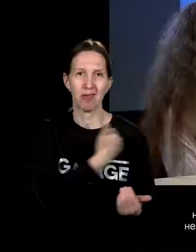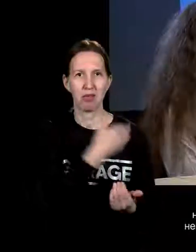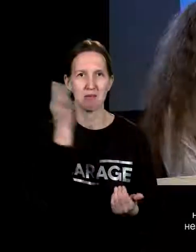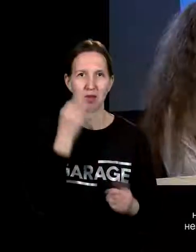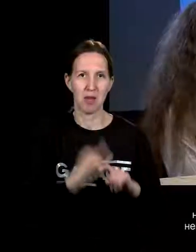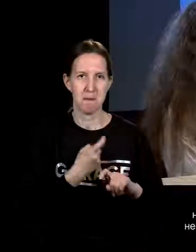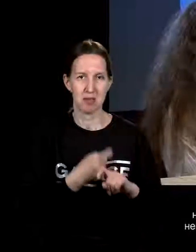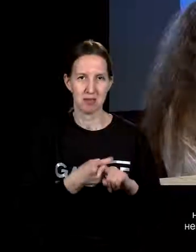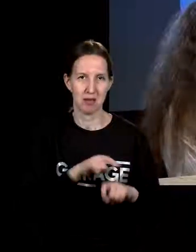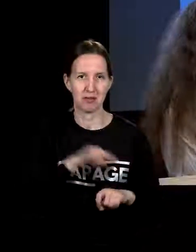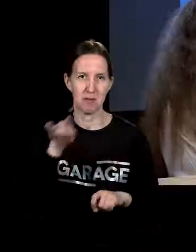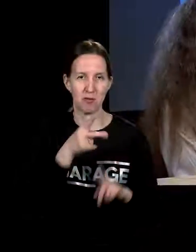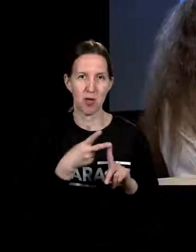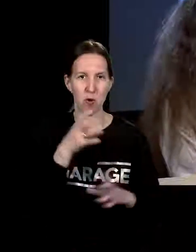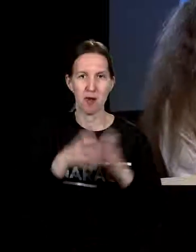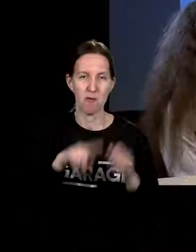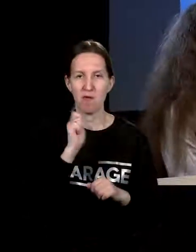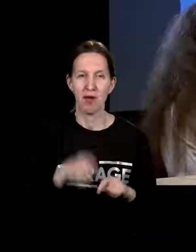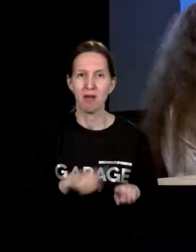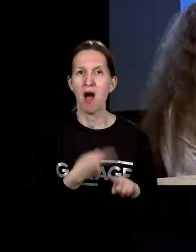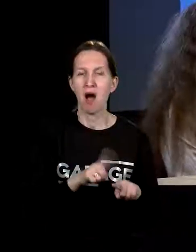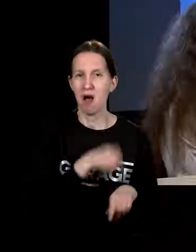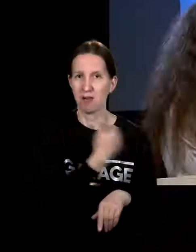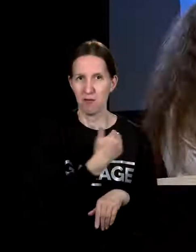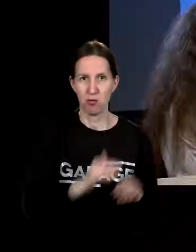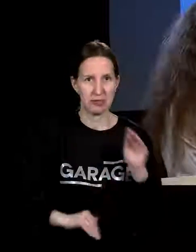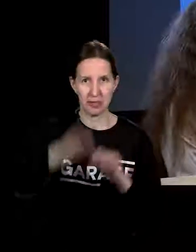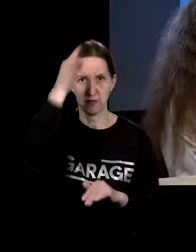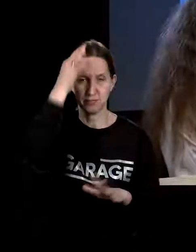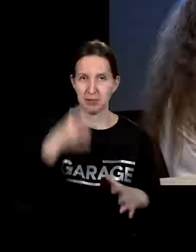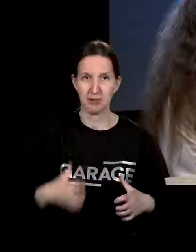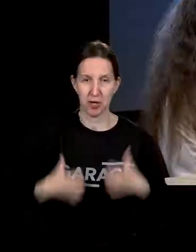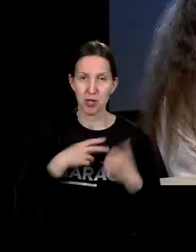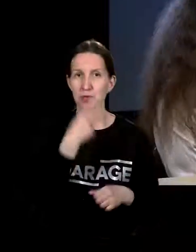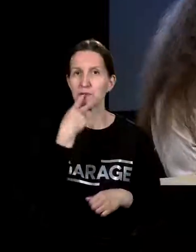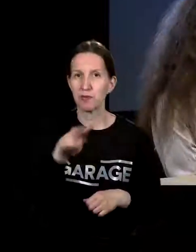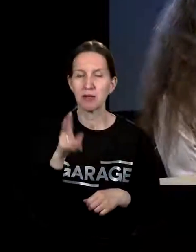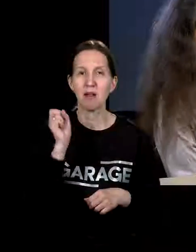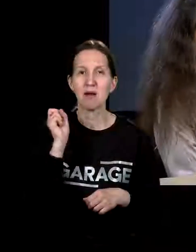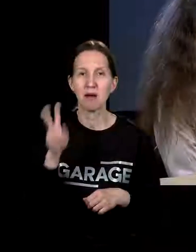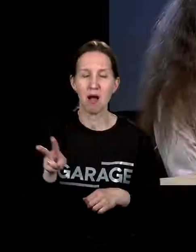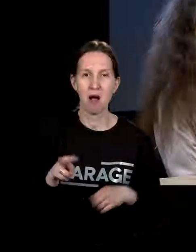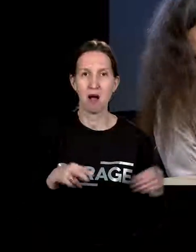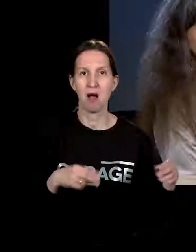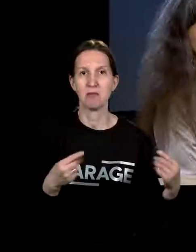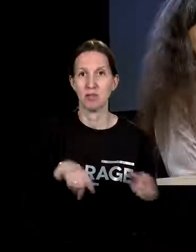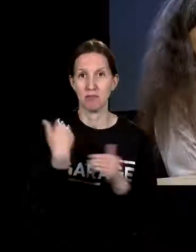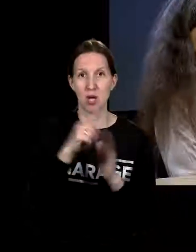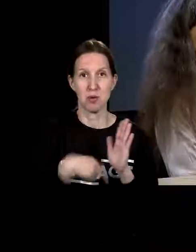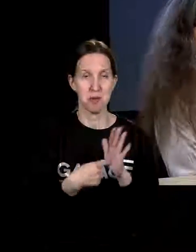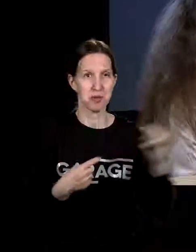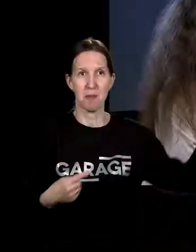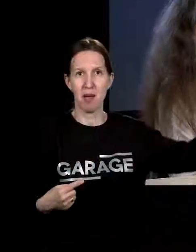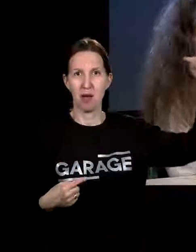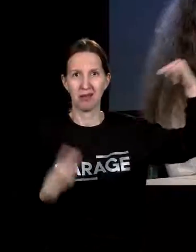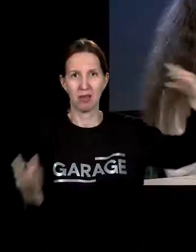немецких самолетов Второй мировой войны. И это одно из самых страшных воспоминаний детства Пономаренко, когда он увидел, как падает над городом сбитый